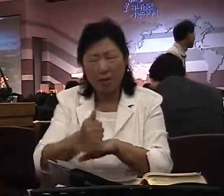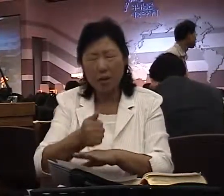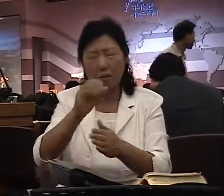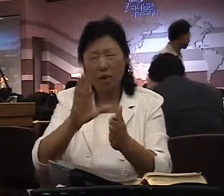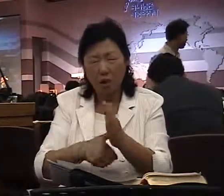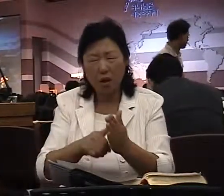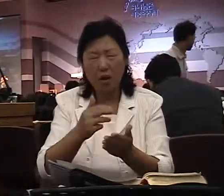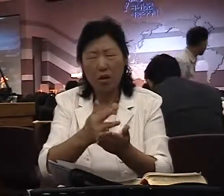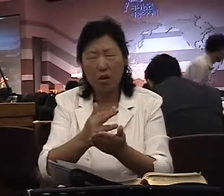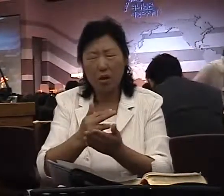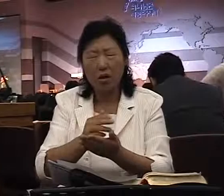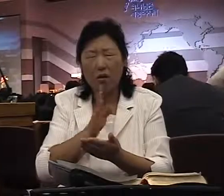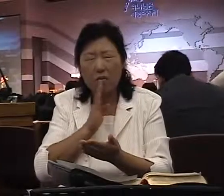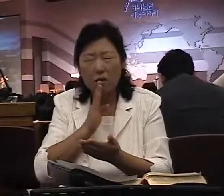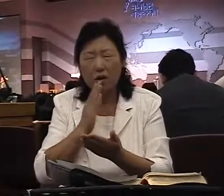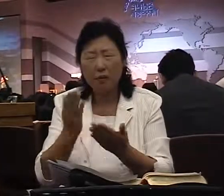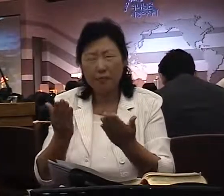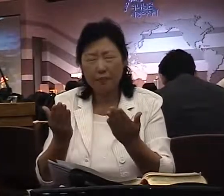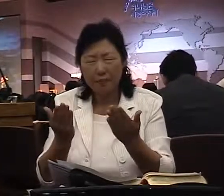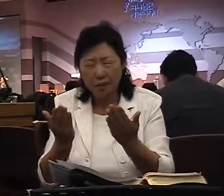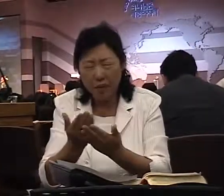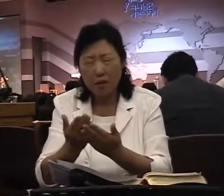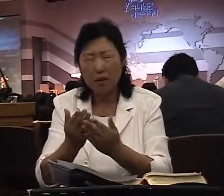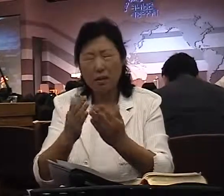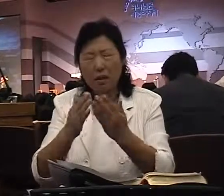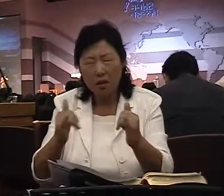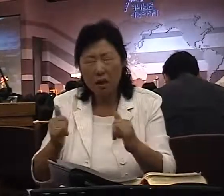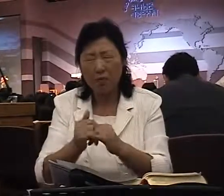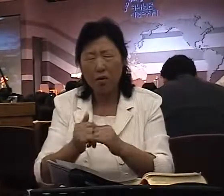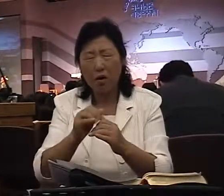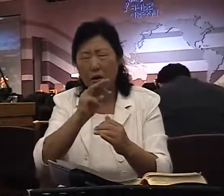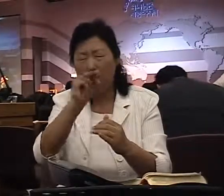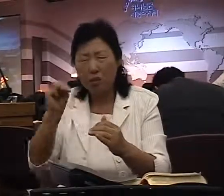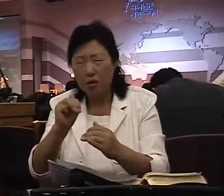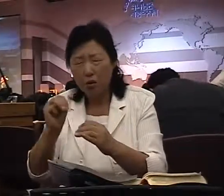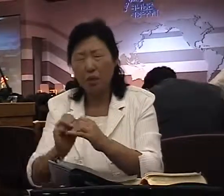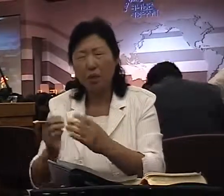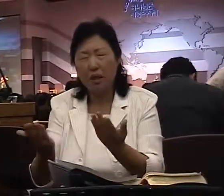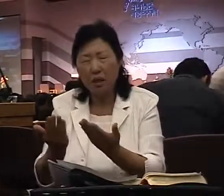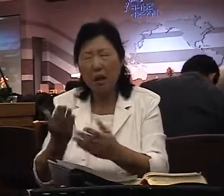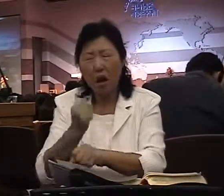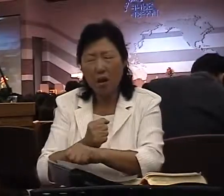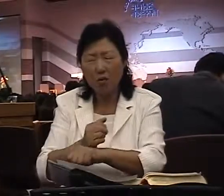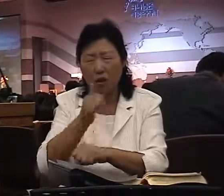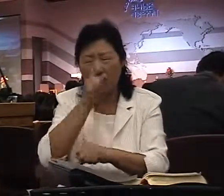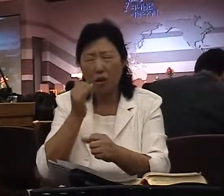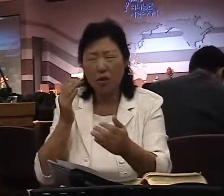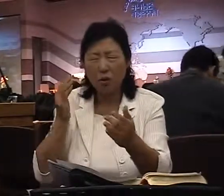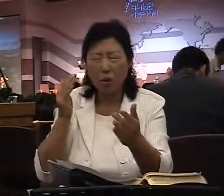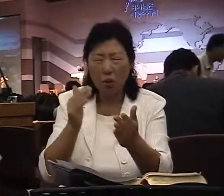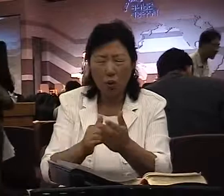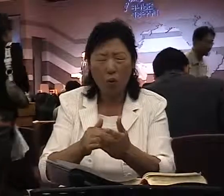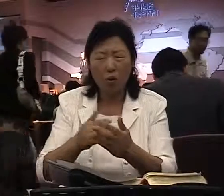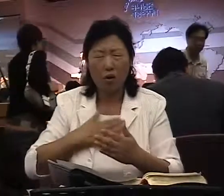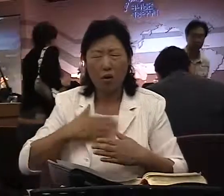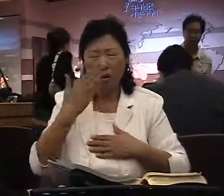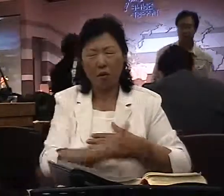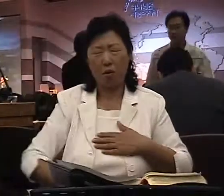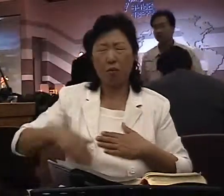움직일 수 있는 군대가 되게 하여 주시옵소서. 성령의 사람이 될 수 있기 위하여 하나님 내 몸을 십자가에 못 박고 내 육체의